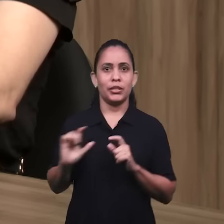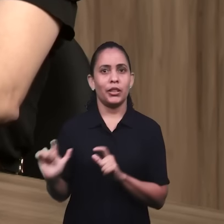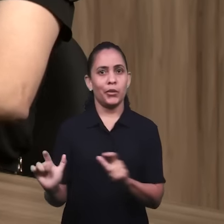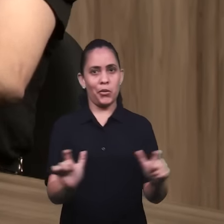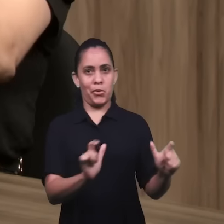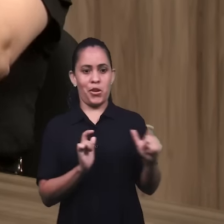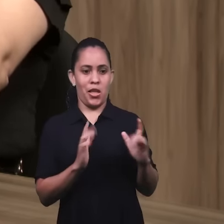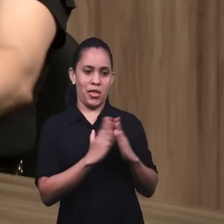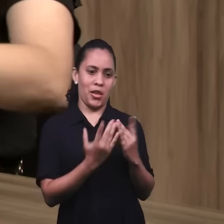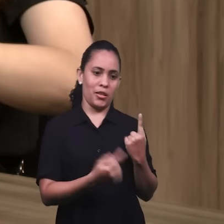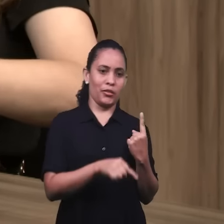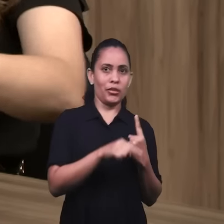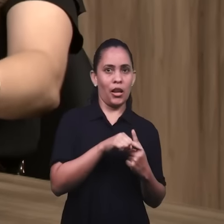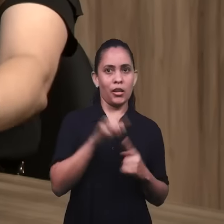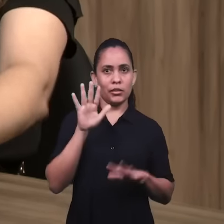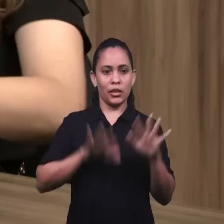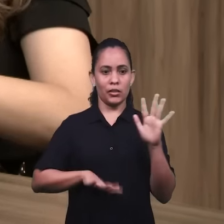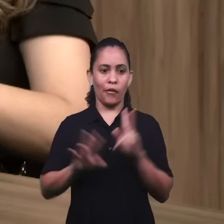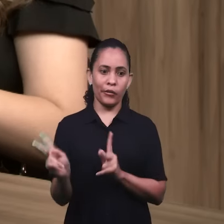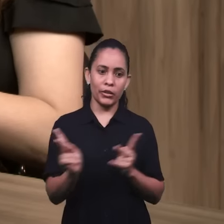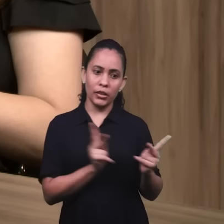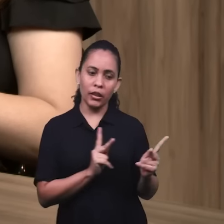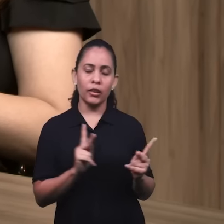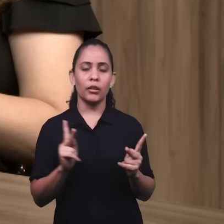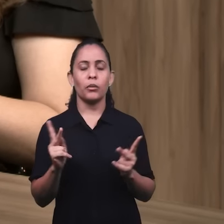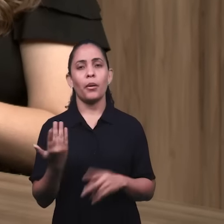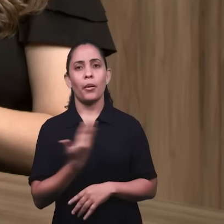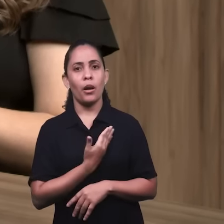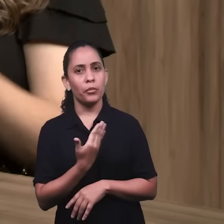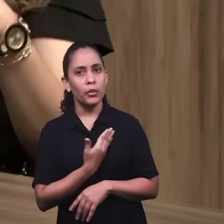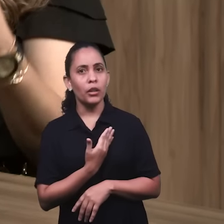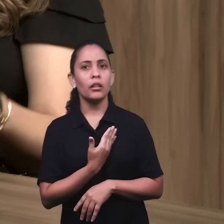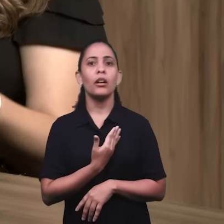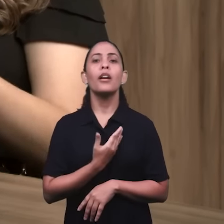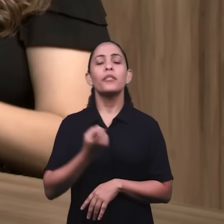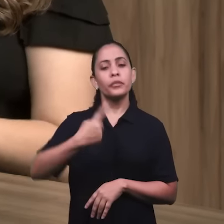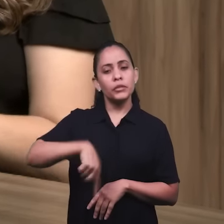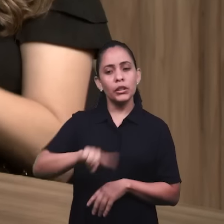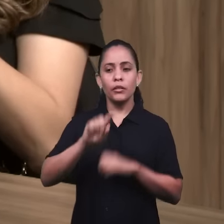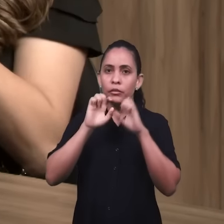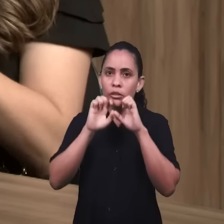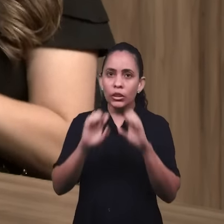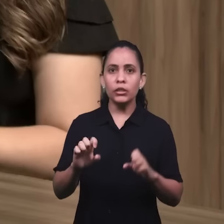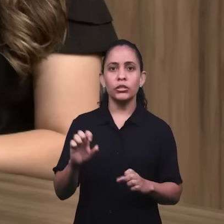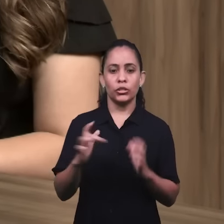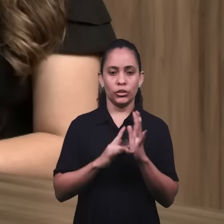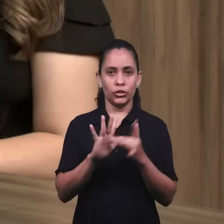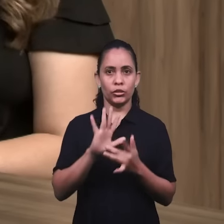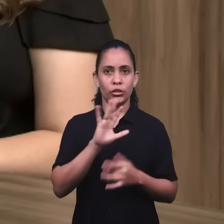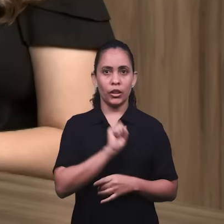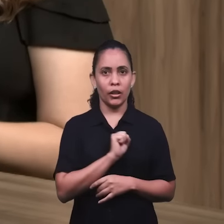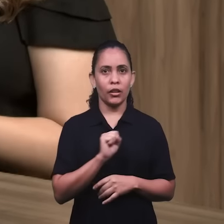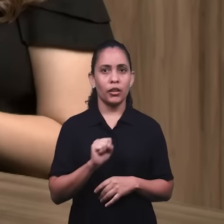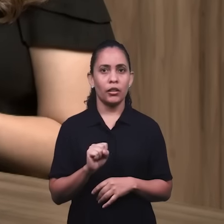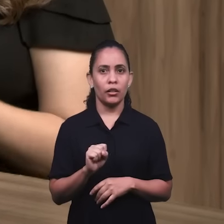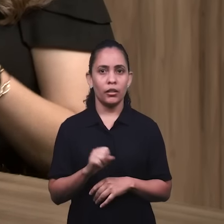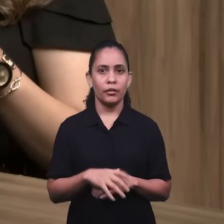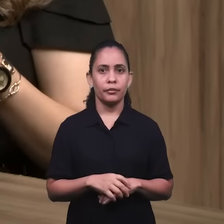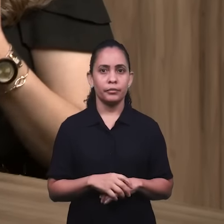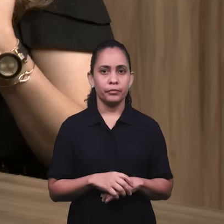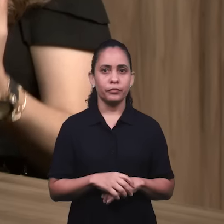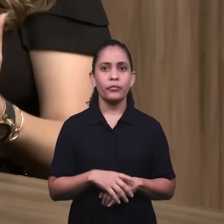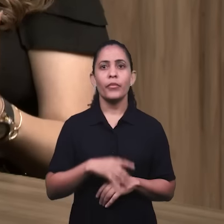né? Na igreja de vocês, às vezes é um vizinho, é um colega de trabalho. Evangelizem, fala, ó, Jesus te ama.